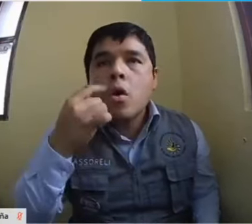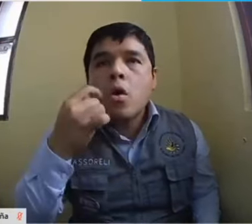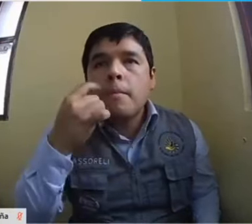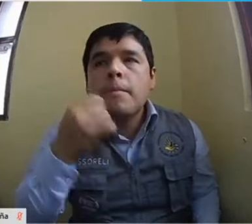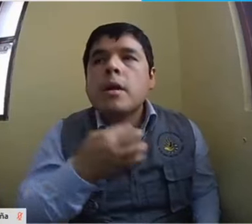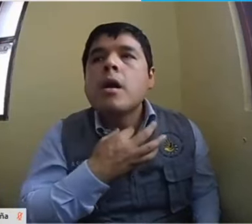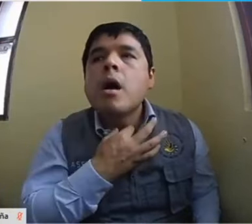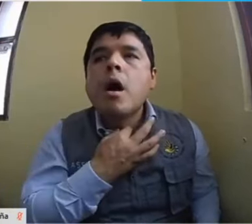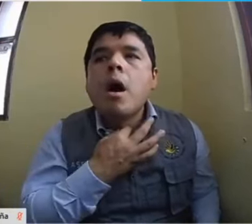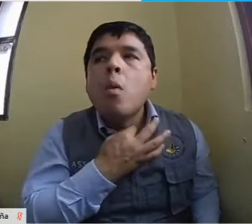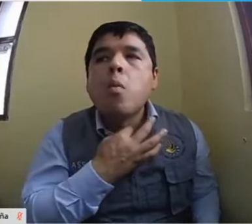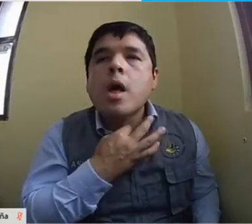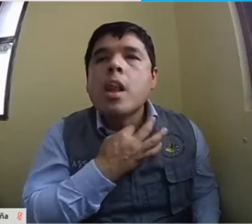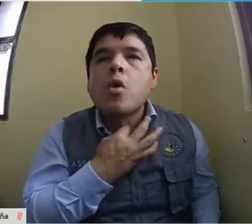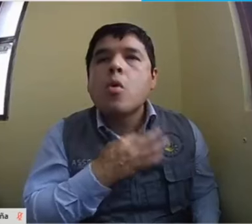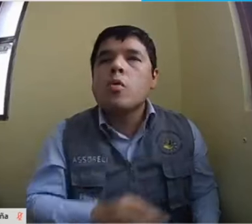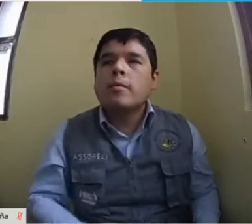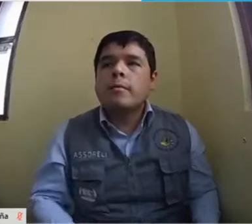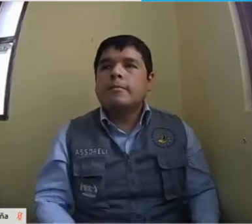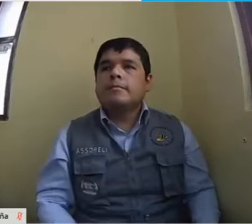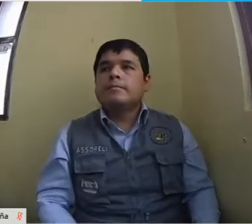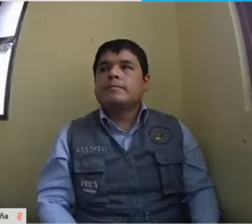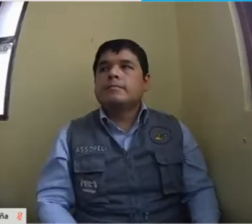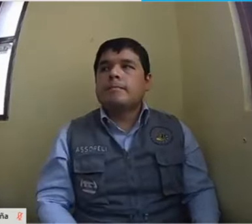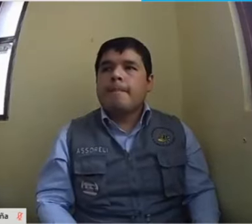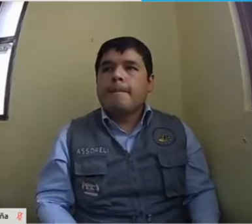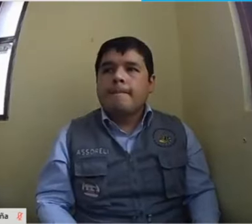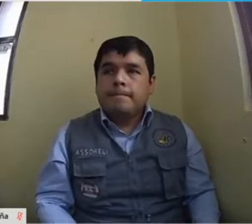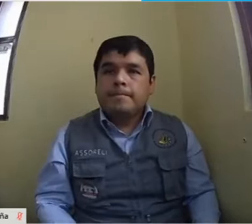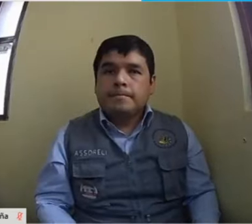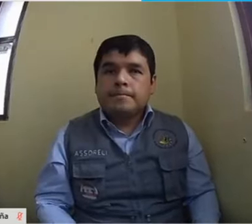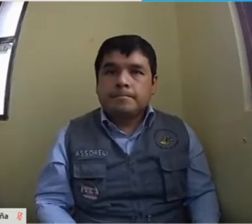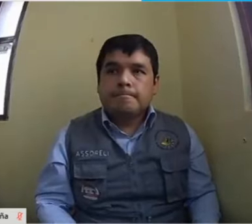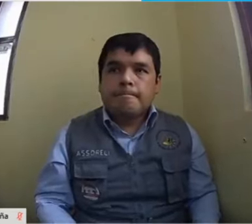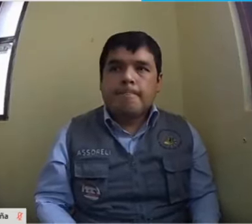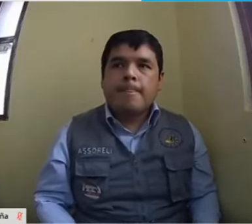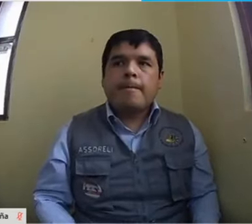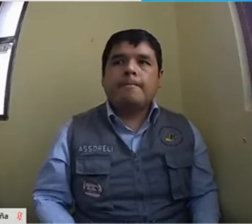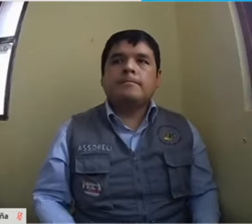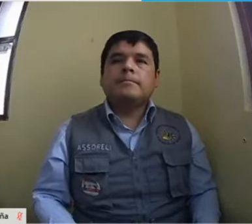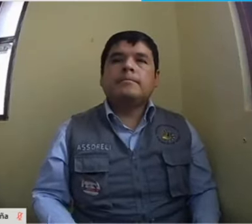nada más. Es la seña que cambia, abuelo.